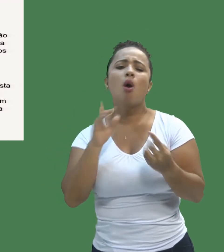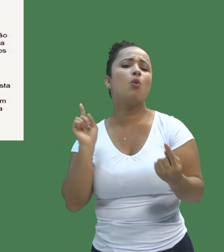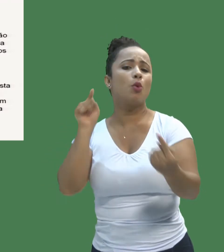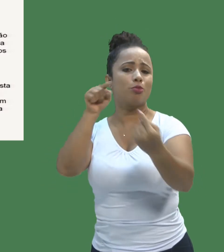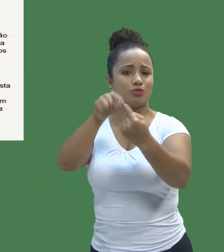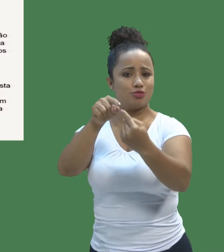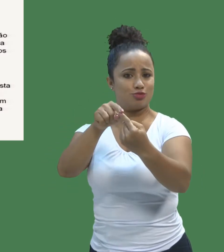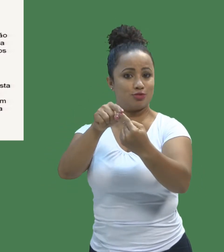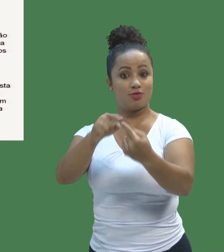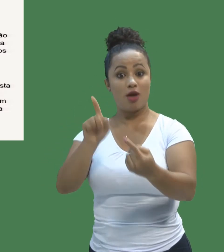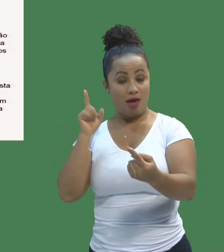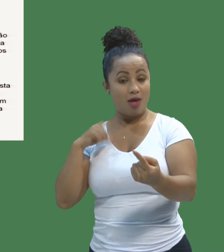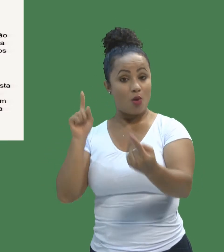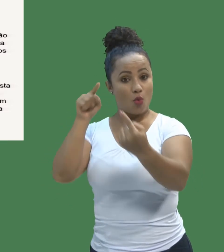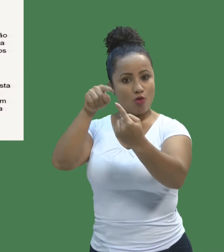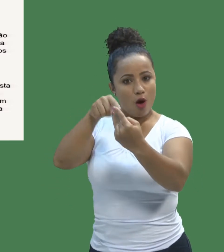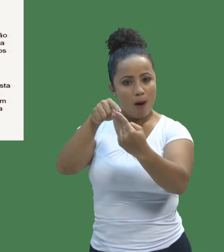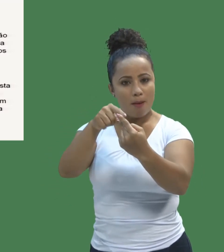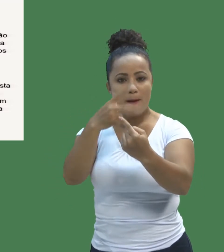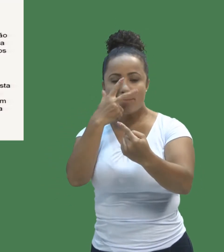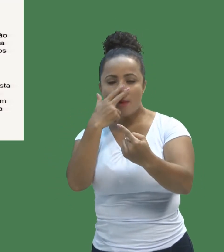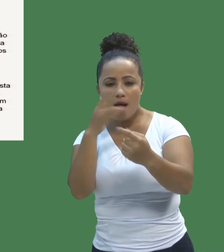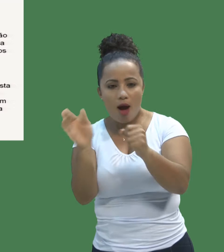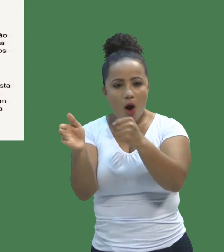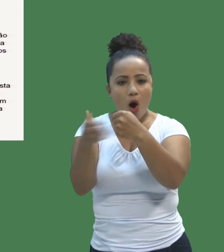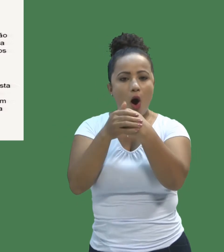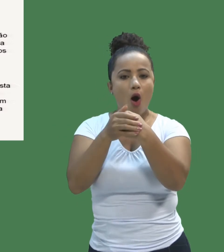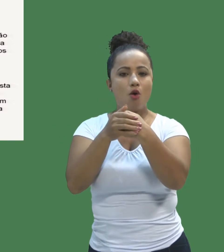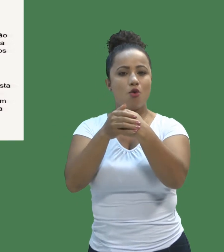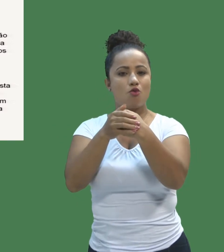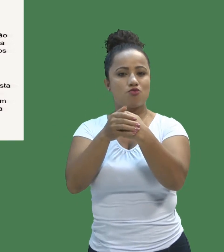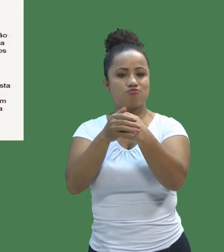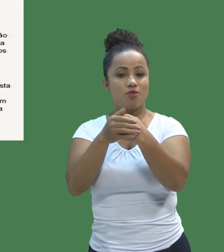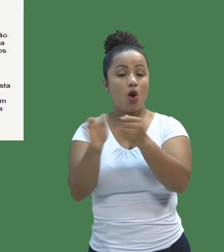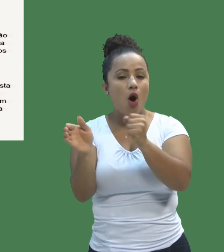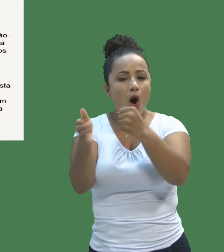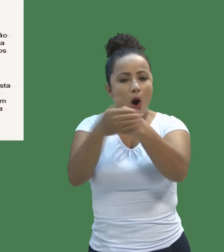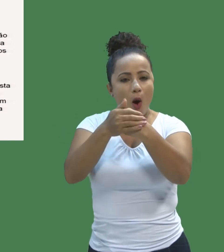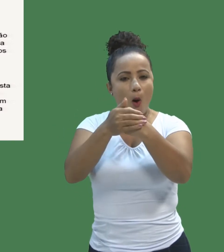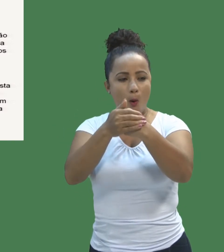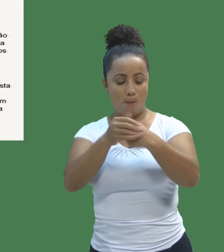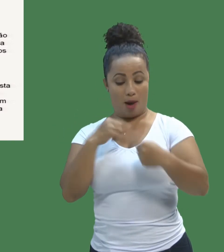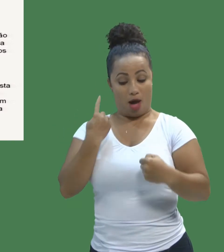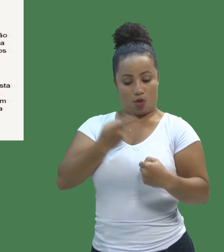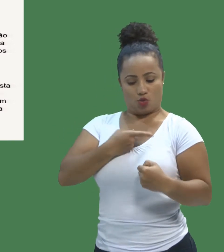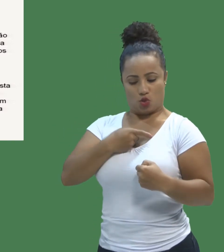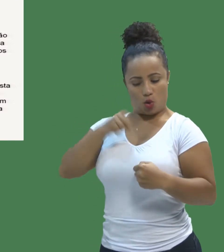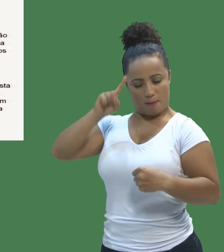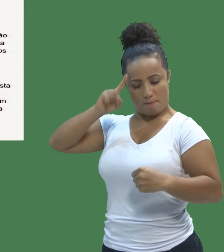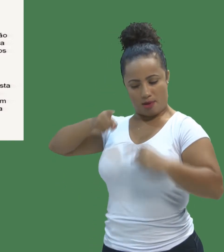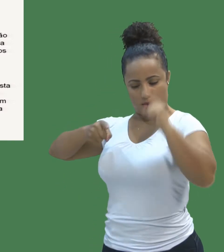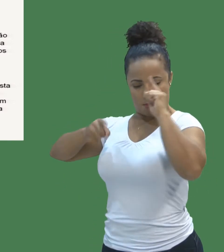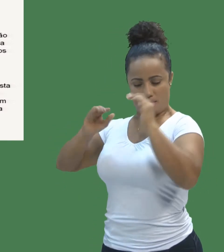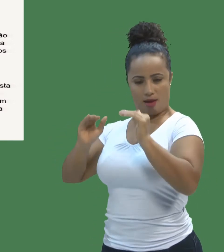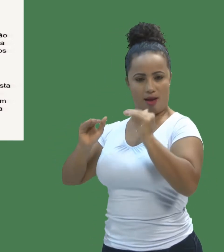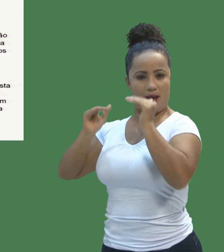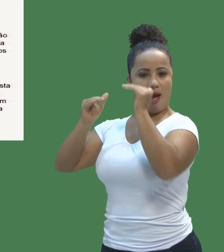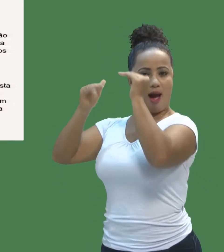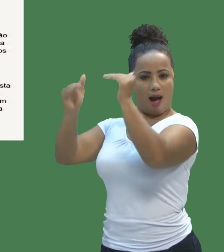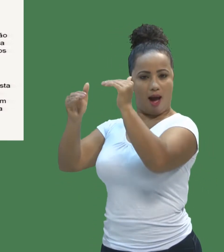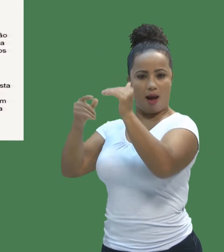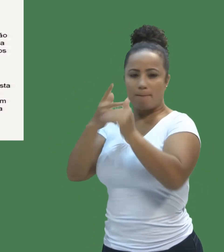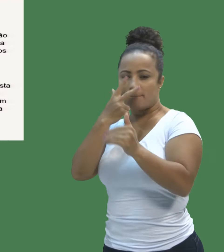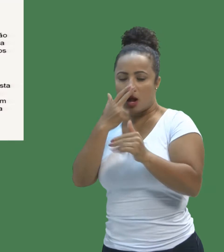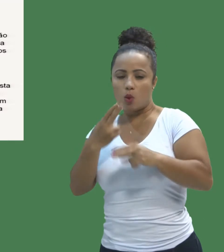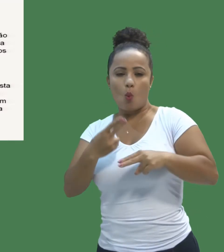instituições, montadas de forma a ocultar as relações antagônicas